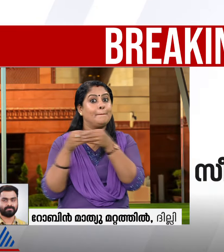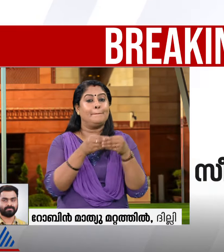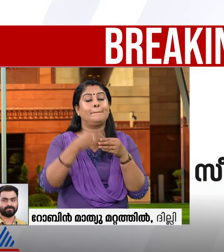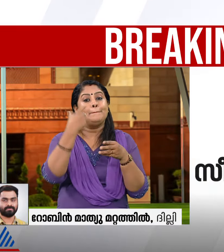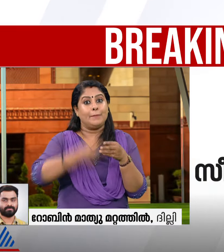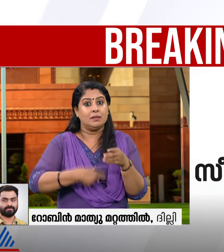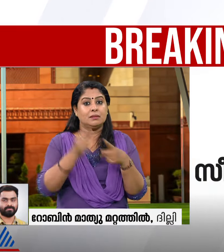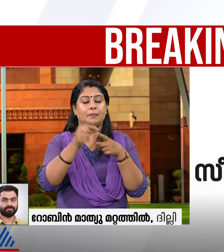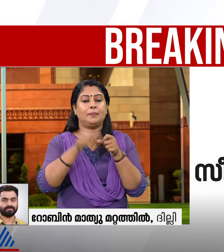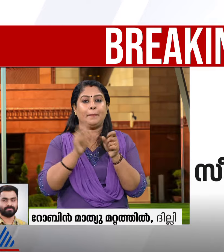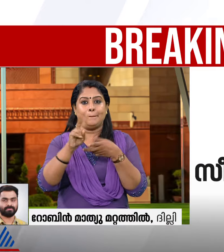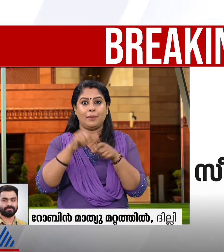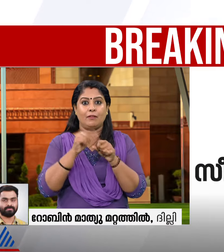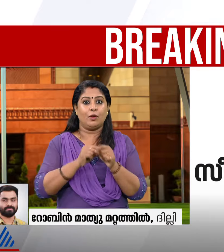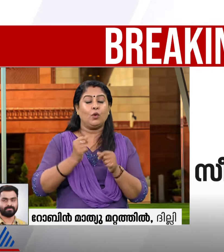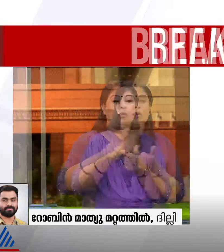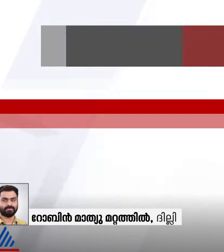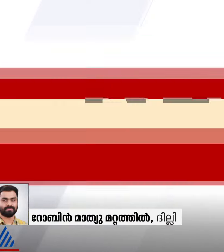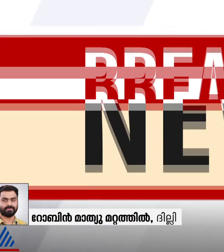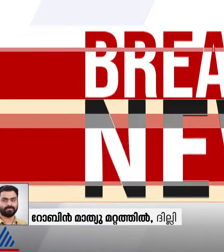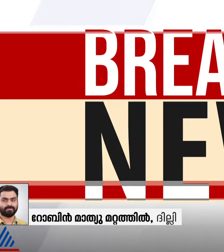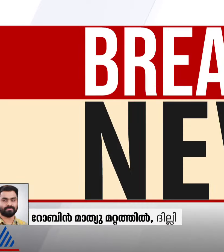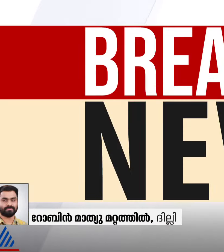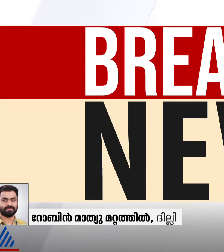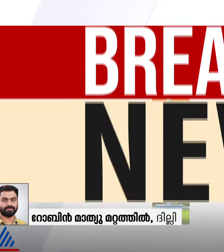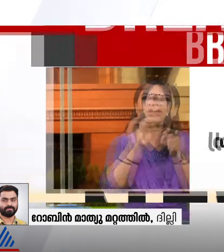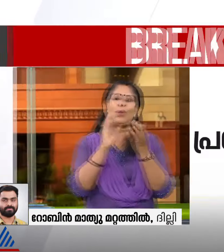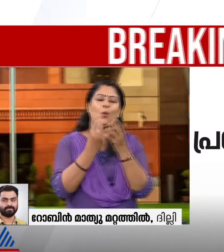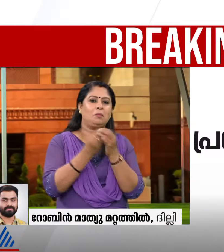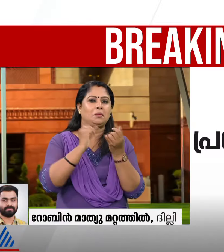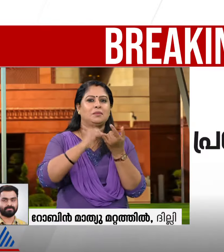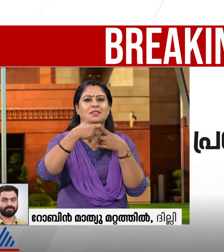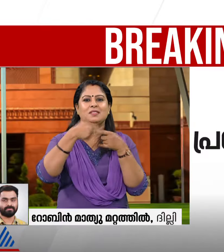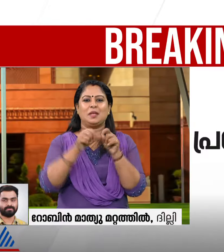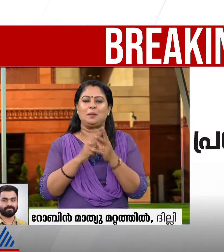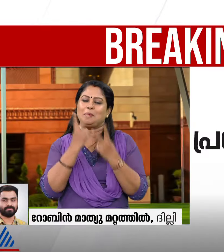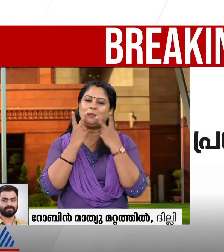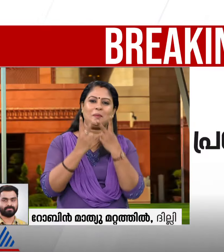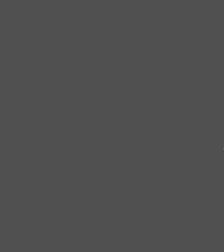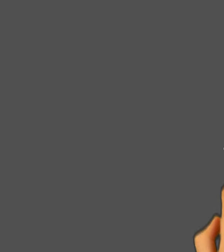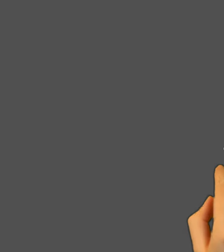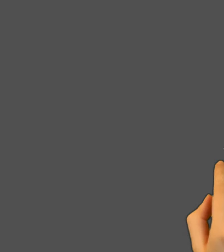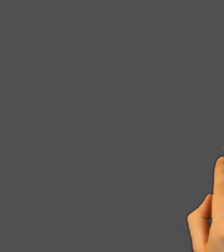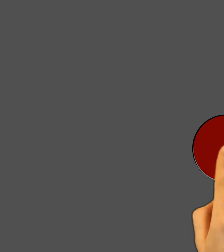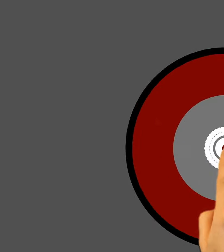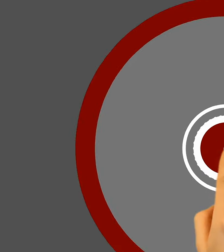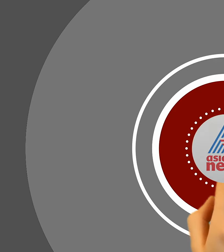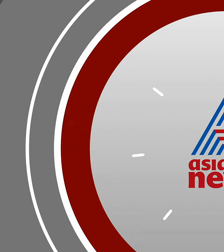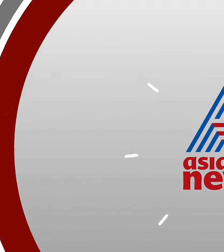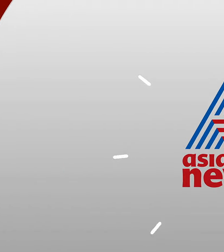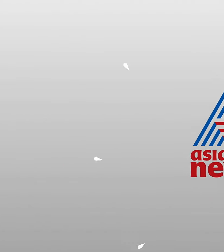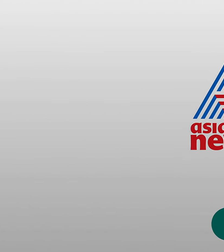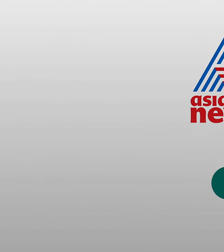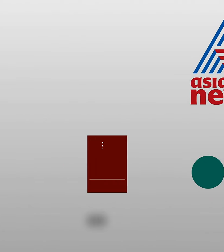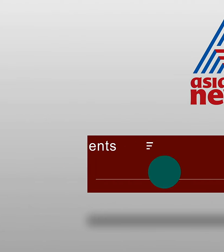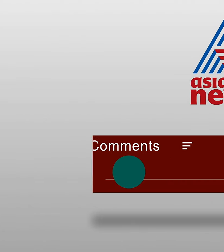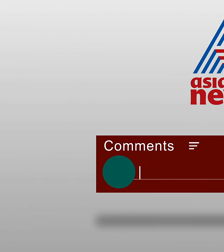തമിഴിന്റെ കനത്ത തോൽവി കൂടിയാണ് സിക്കിമിൽ ഈ തെരഞ്ഞെടുപ്പിൽ സാക്ഷ്യം വഹിക്കുന്നത്. ശരി റോബിൻ.